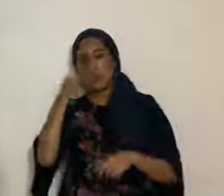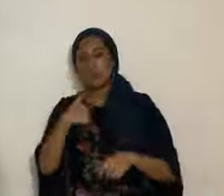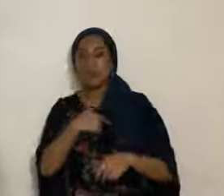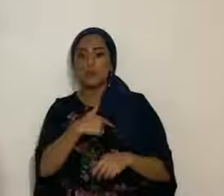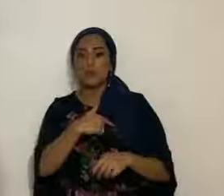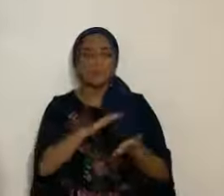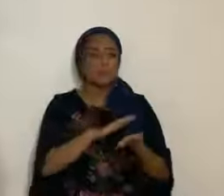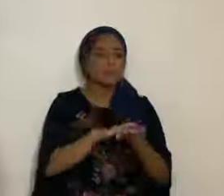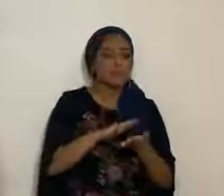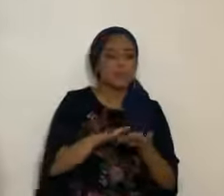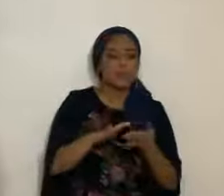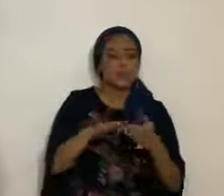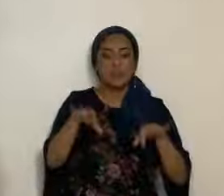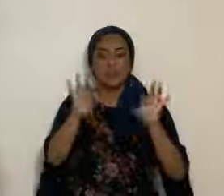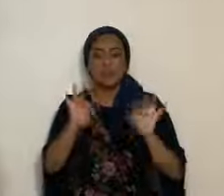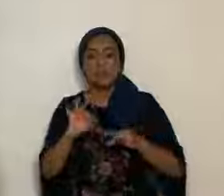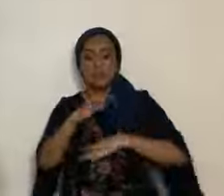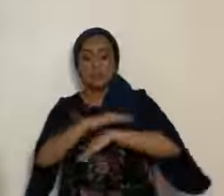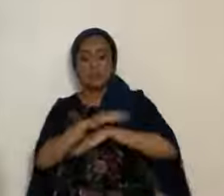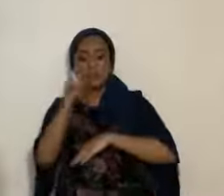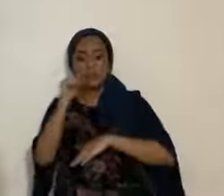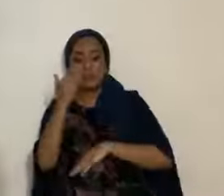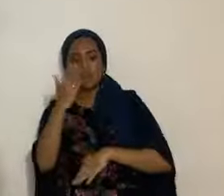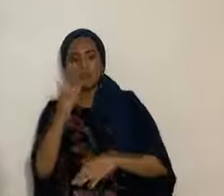poner una mesa de Shabbat, cantar en la orquesta,